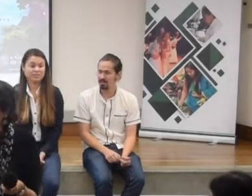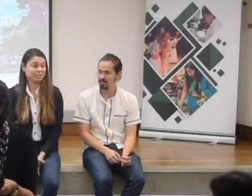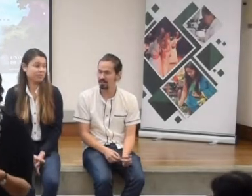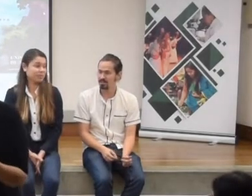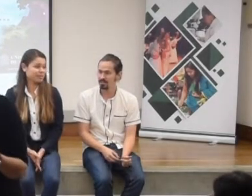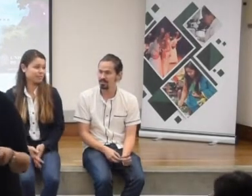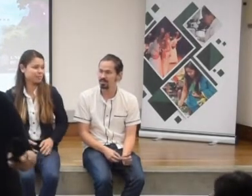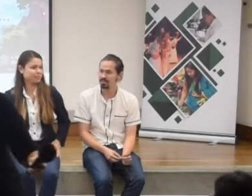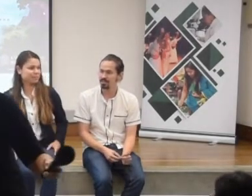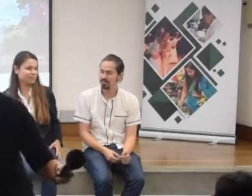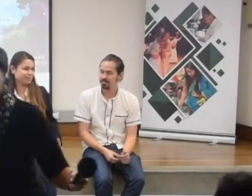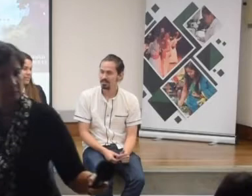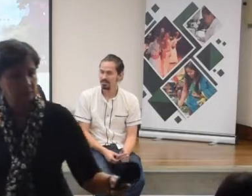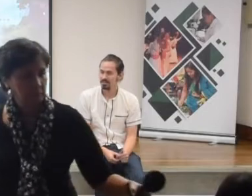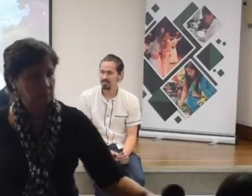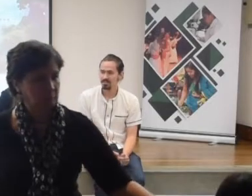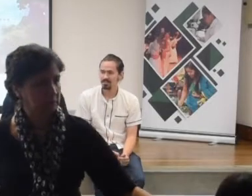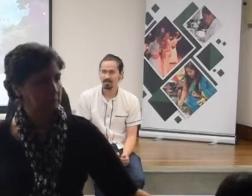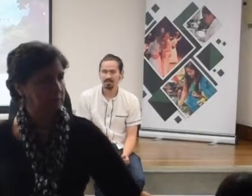formatos distintos.